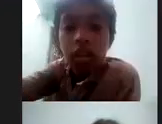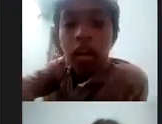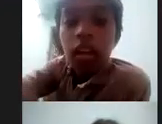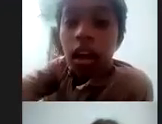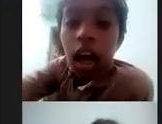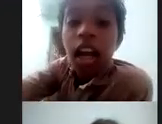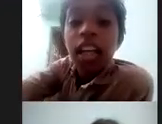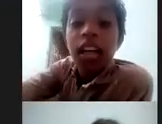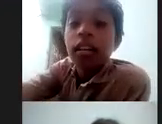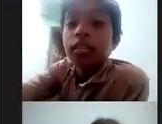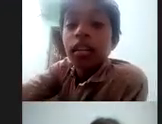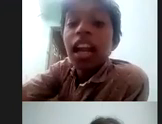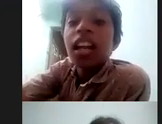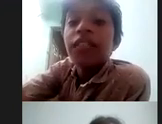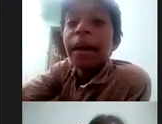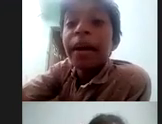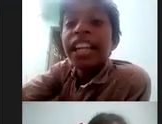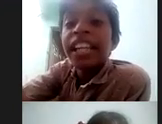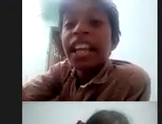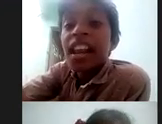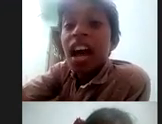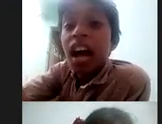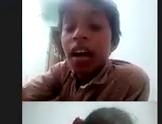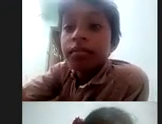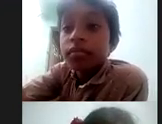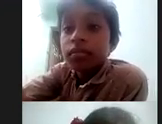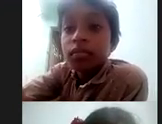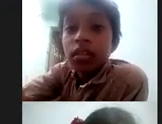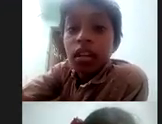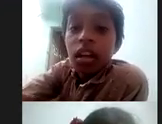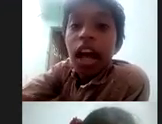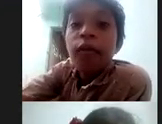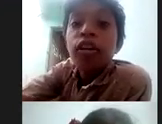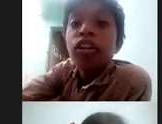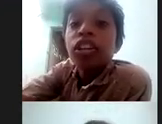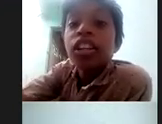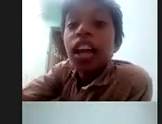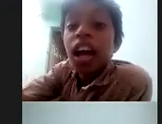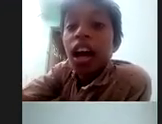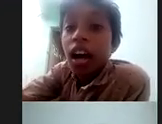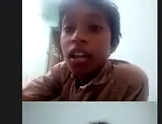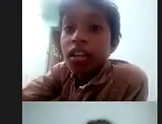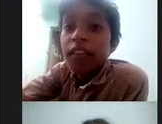மகேஷ் நான் நேம் 2 மெம்பர்ஸ் பண்ணனா ஆ குட் நான் பண்ணனா நான் ஃபில்